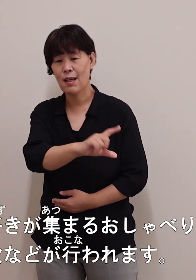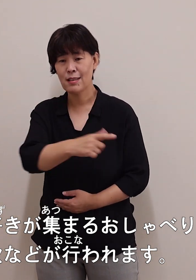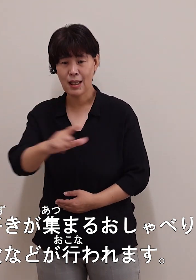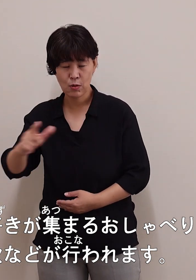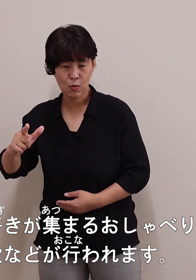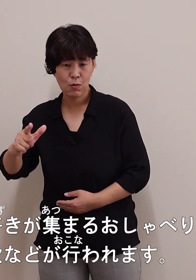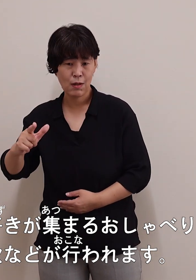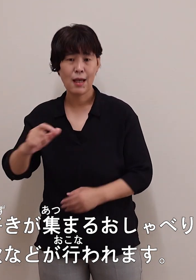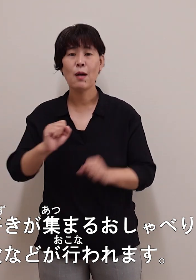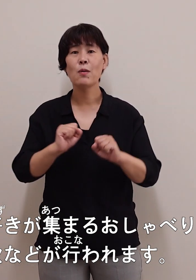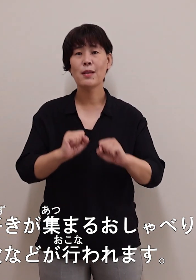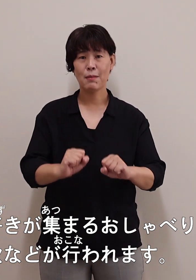行われます。